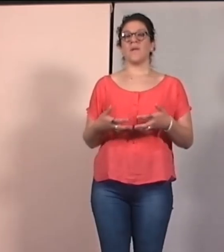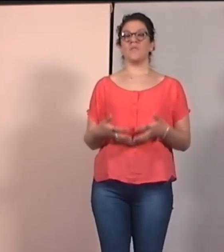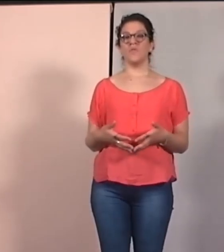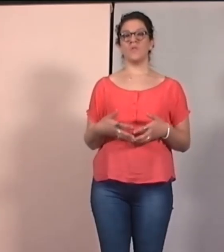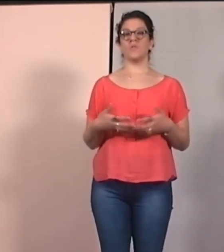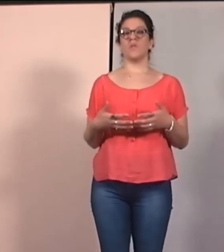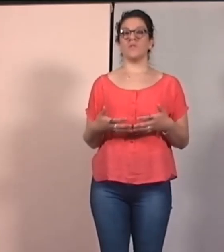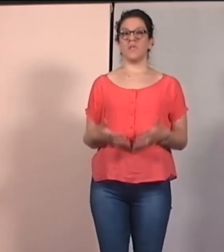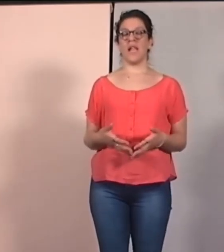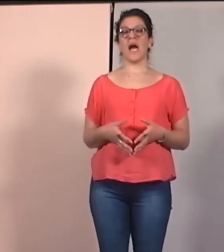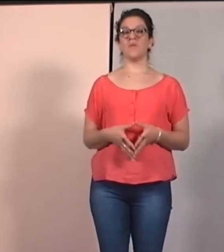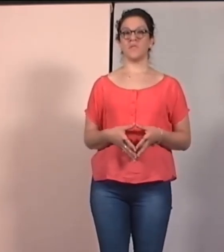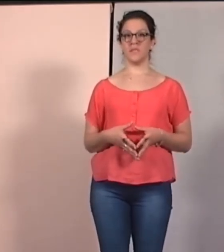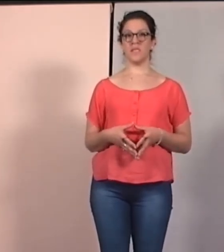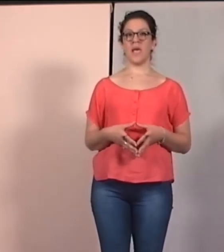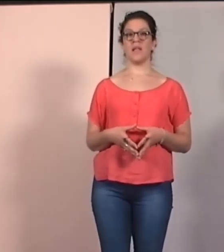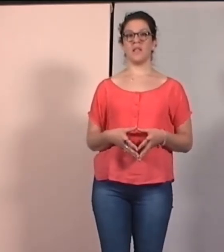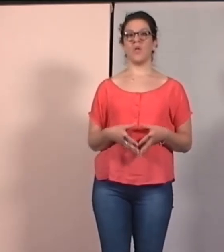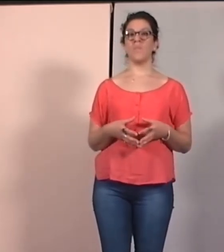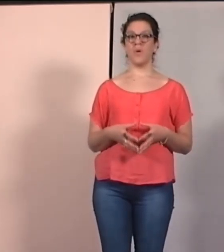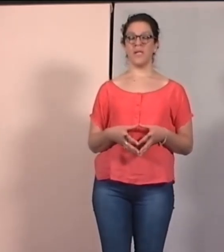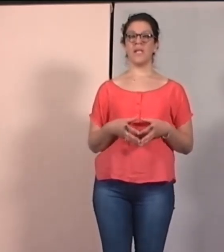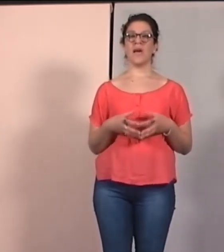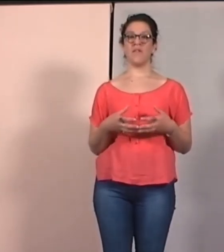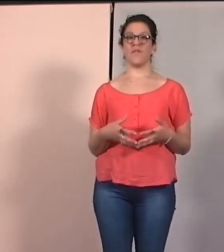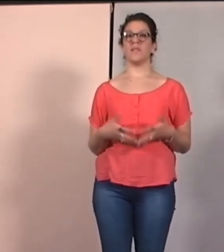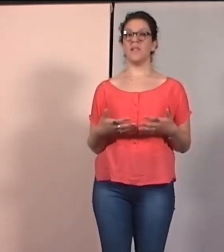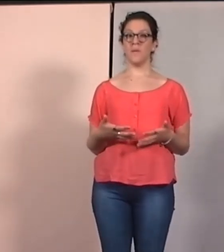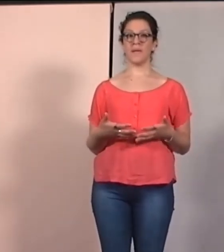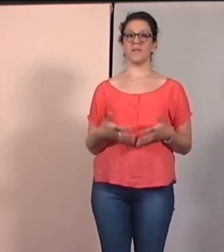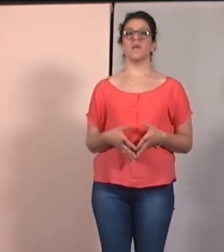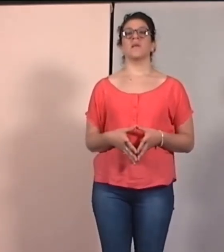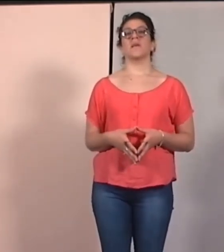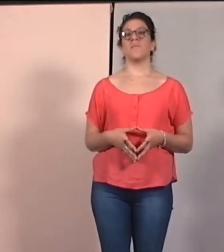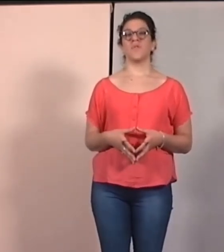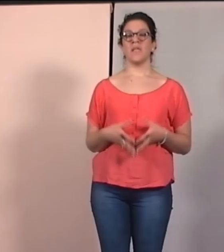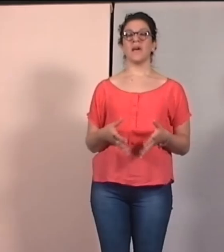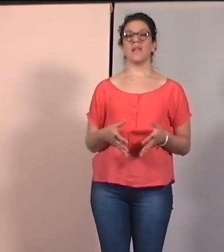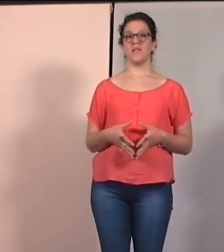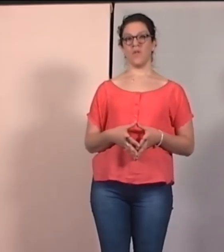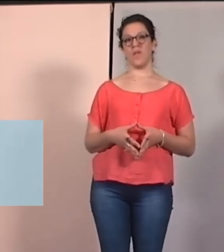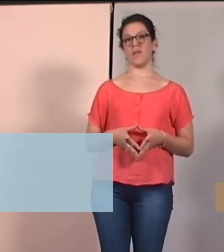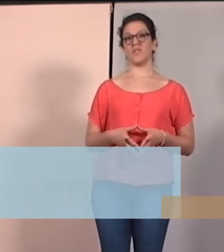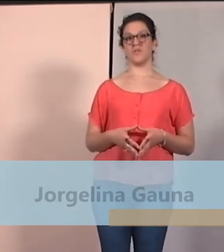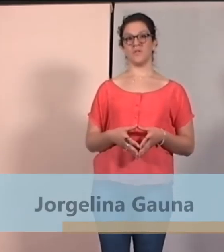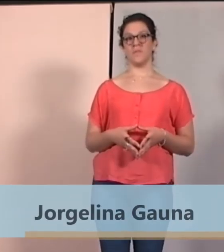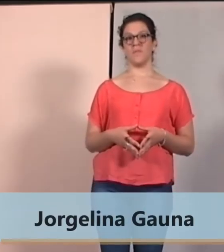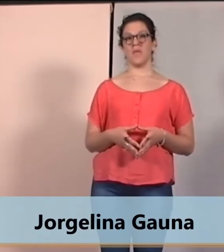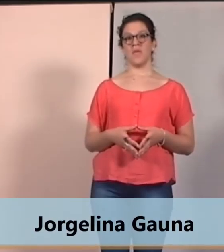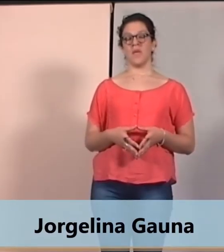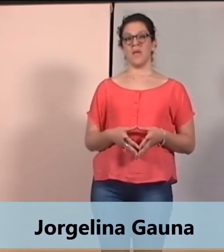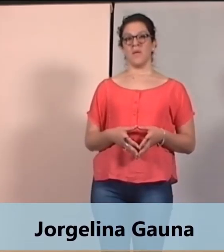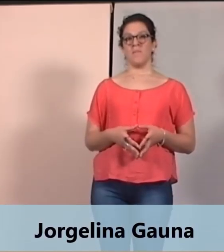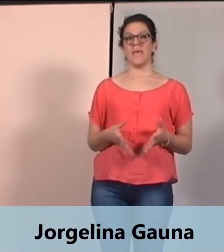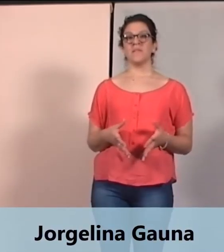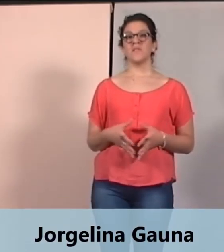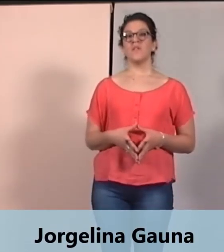abandono Y total ausencia del Estado en políticas efectivas Que protejan estos derechos? Pienso,